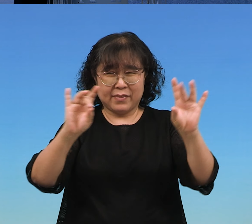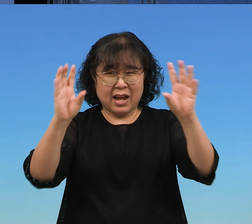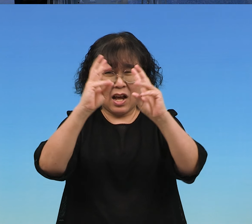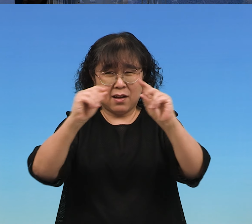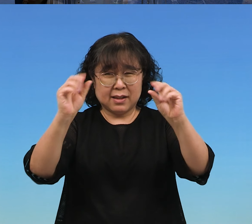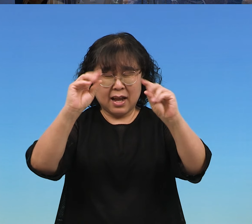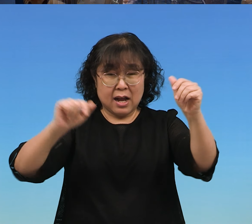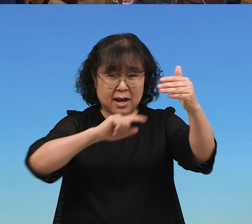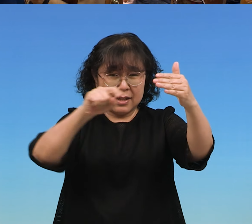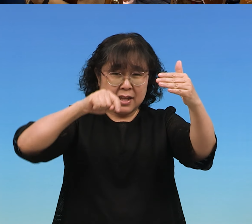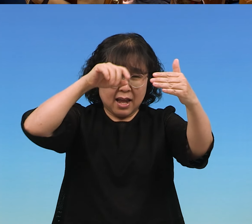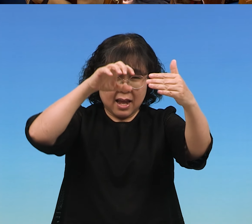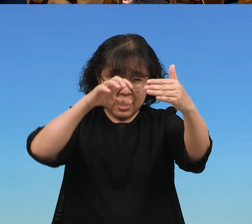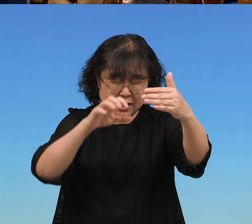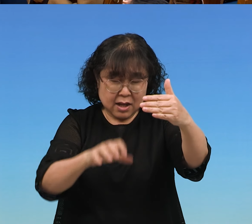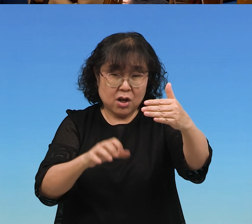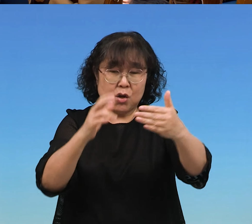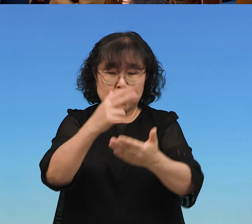한가운데서